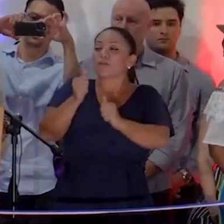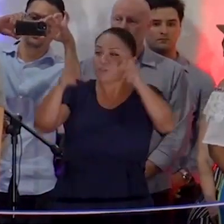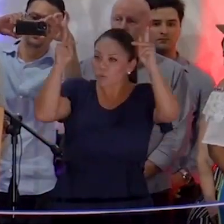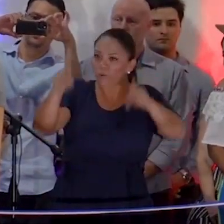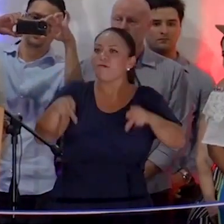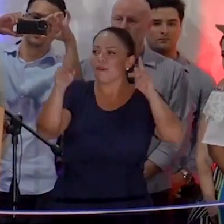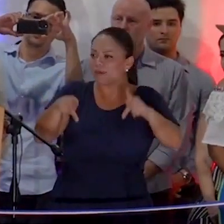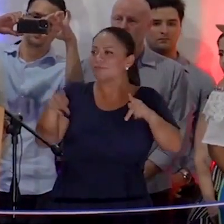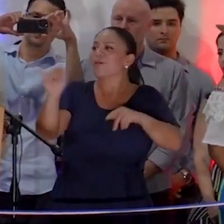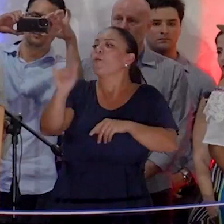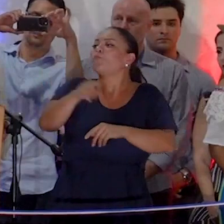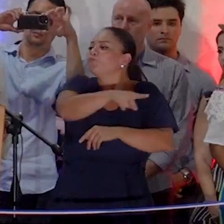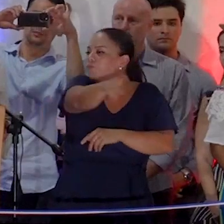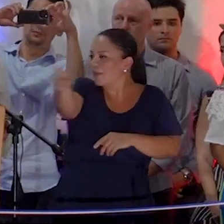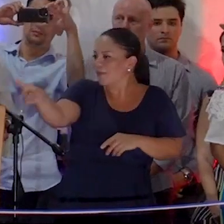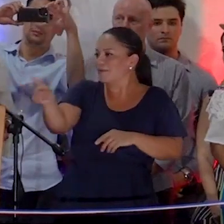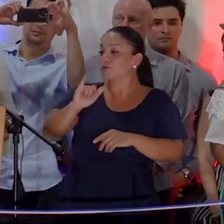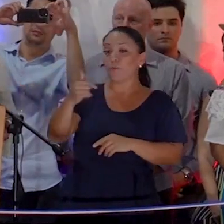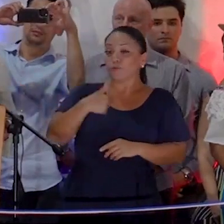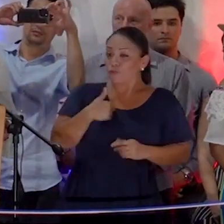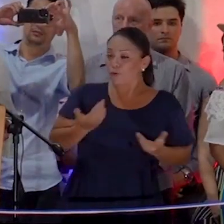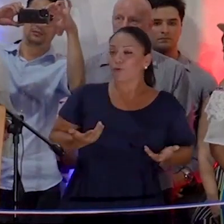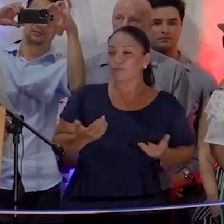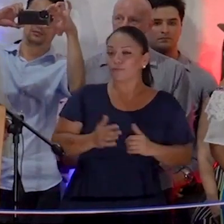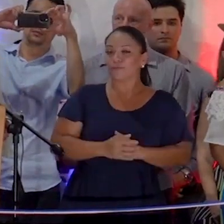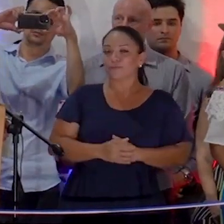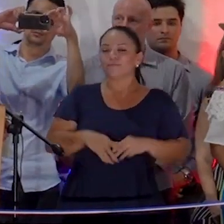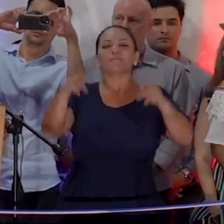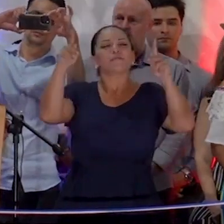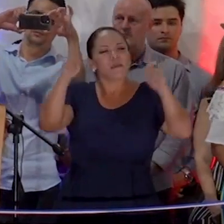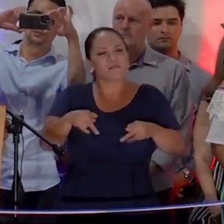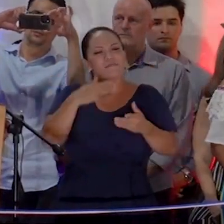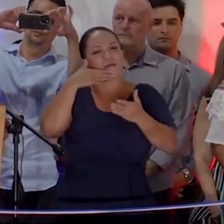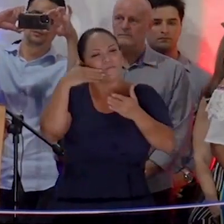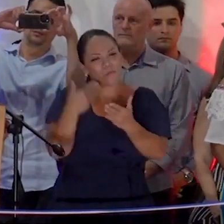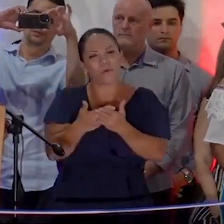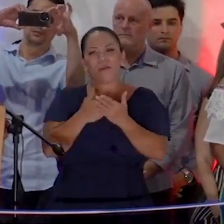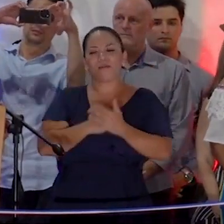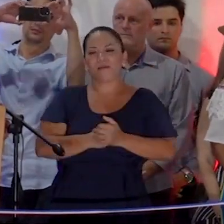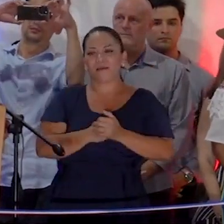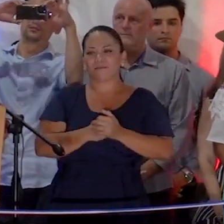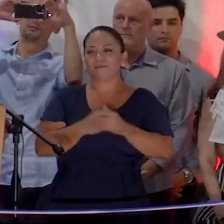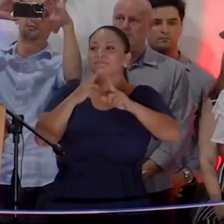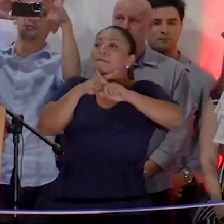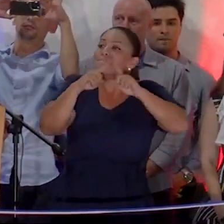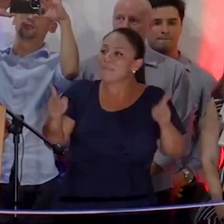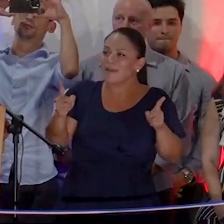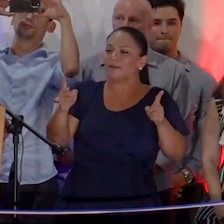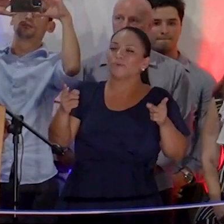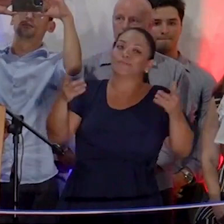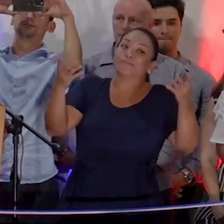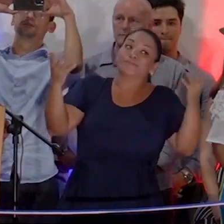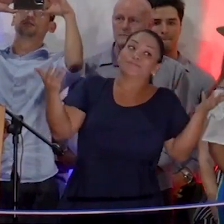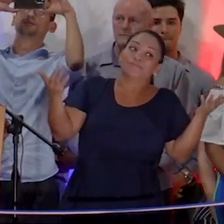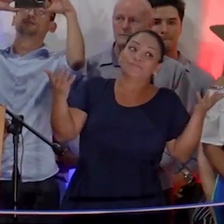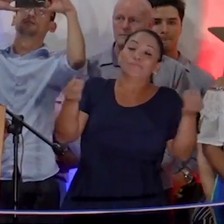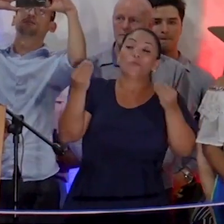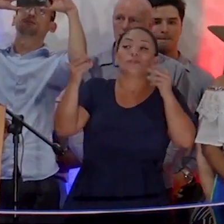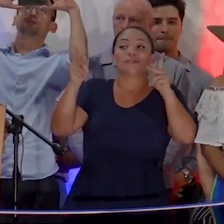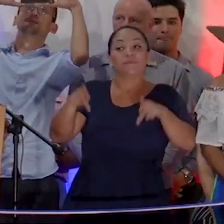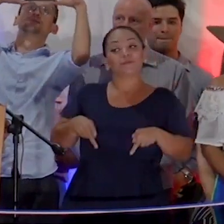gente como usted y como yo. Son gente buena, pero se nos echaron a perder